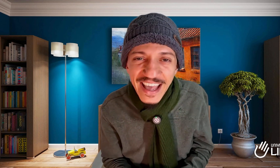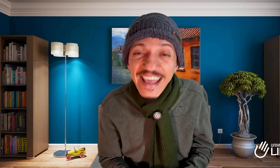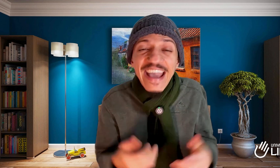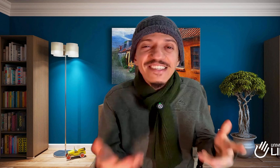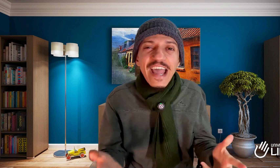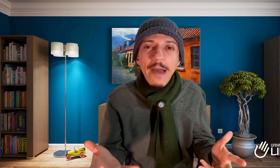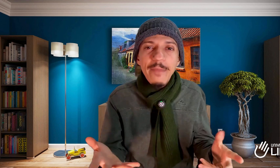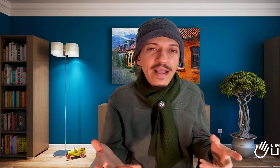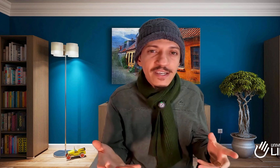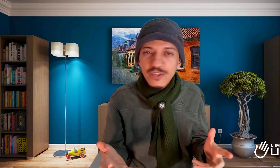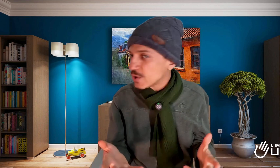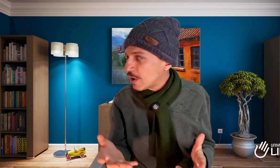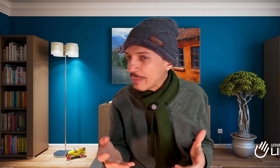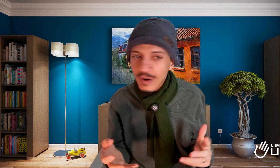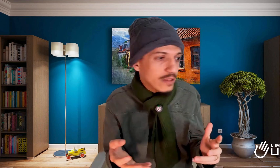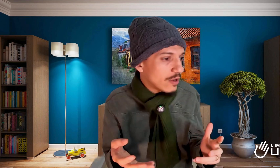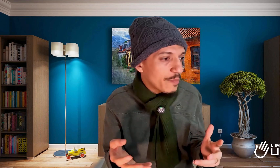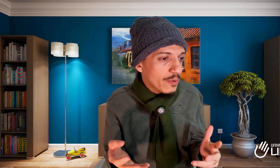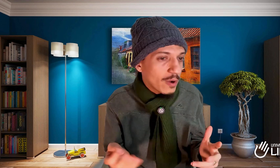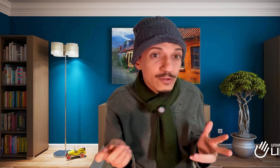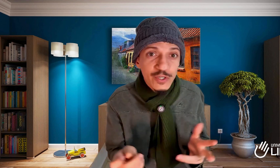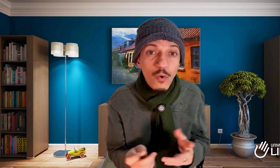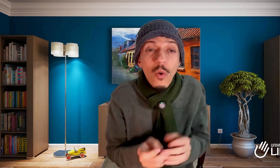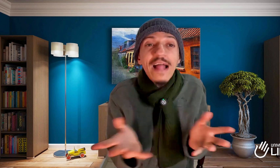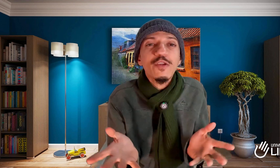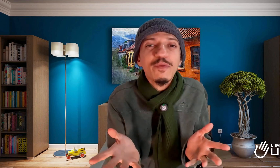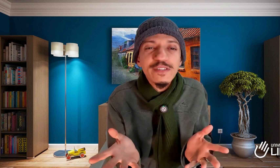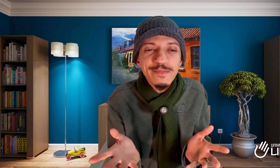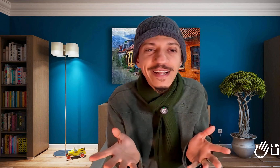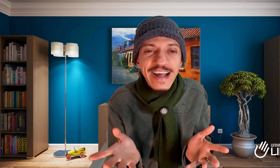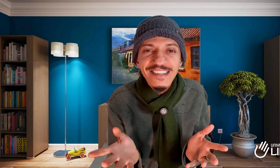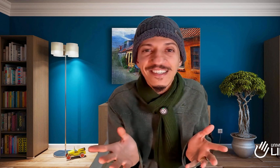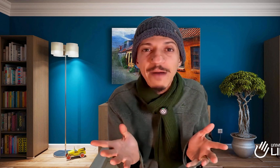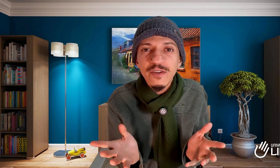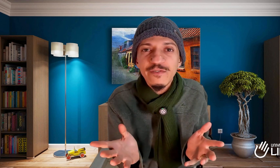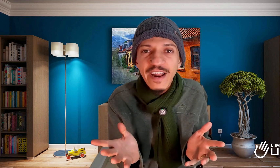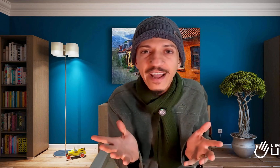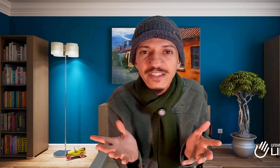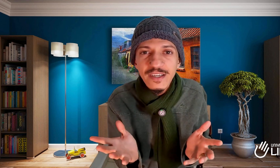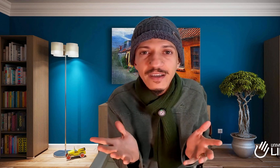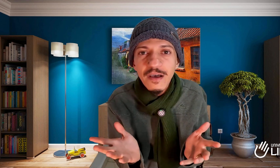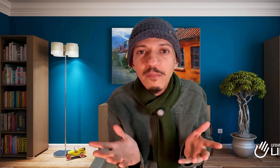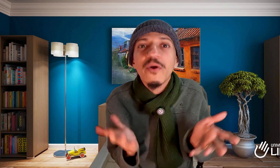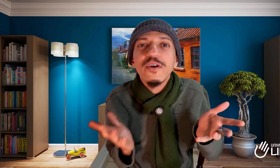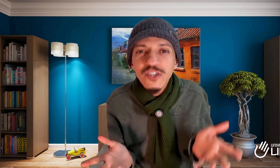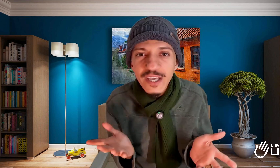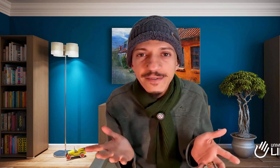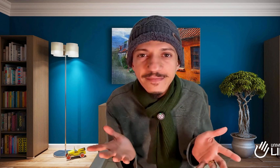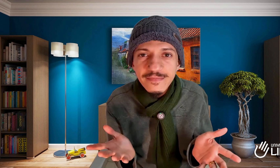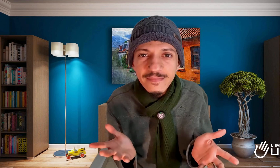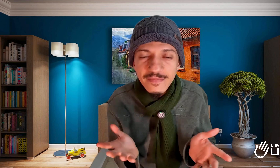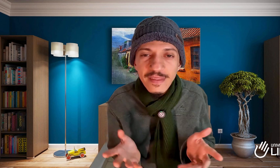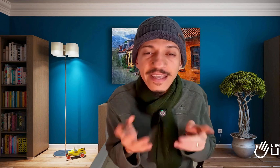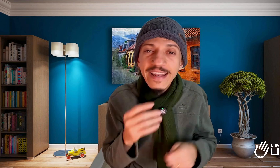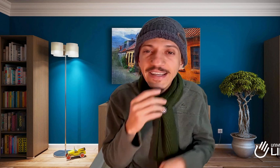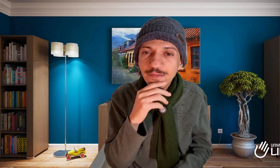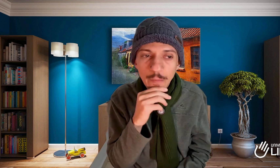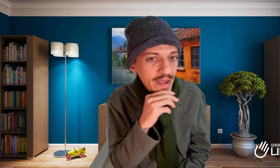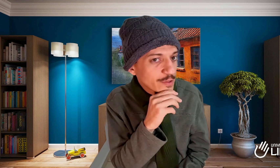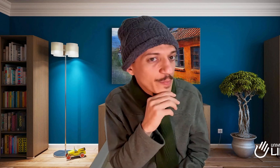de repente, a gente olhou para um lado, olhou para o outro, tinham 4 possibilidades de caminho diferente. Por onde ir? E aí, nesse momento, eu